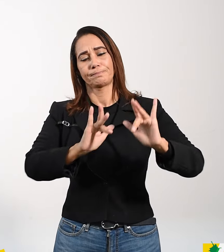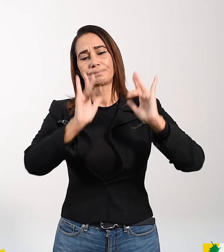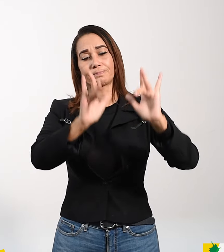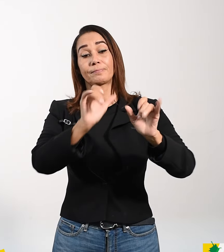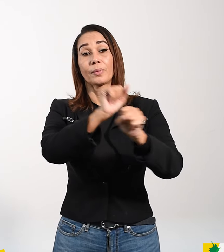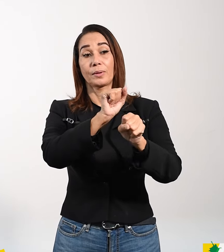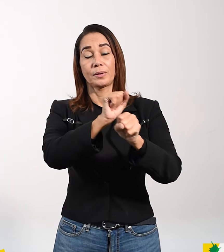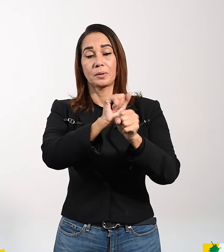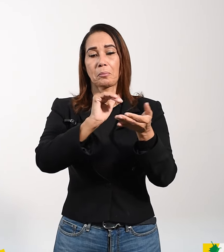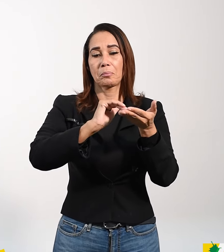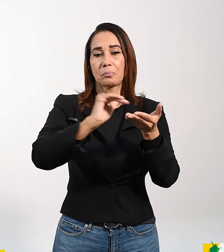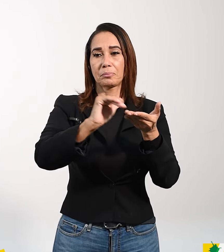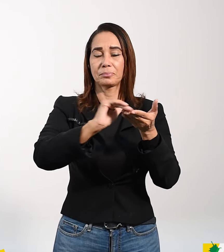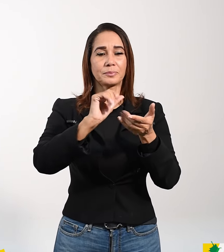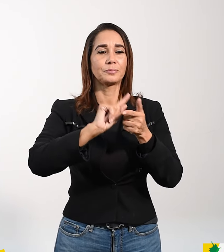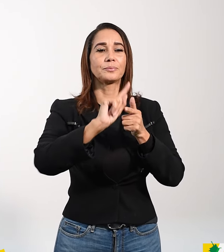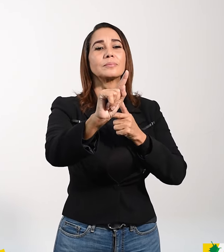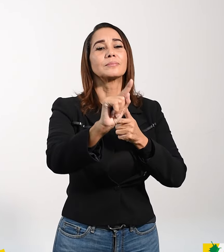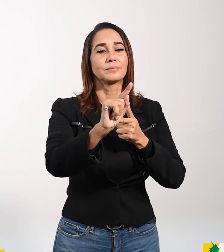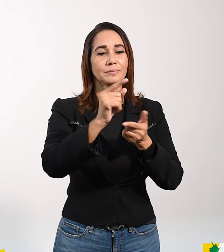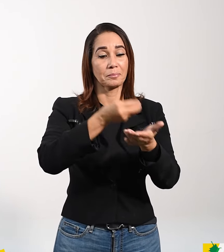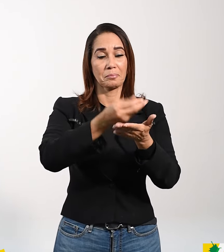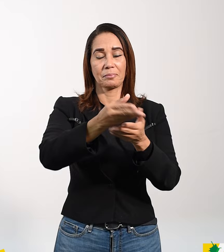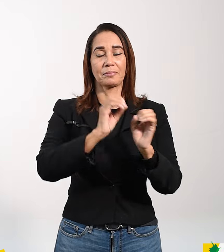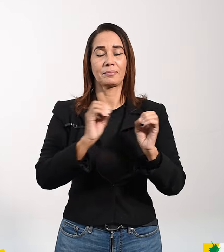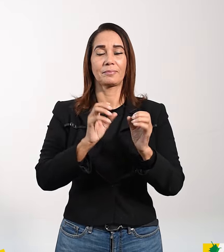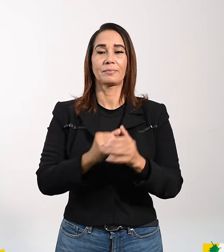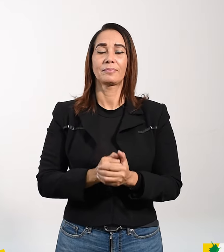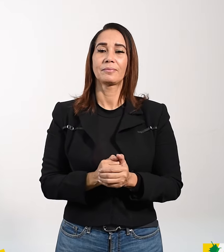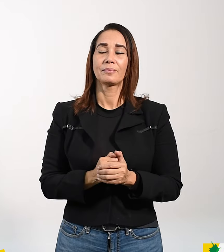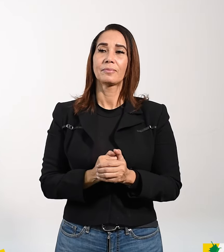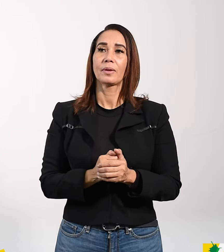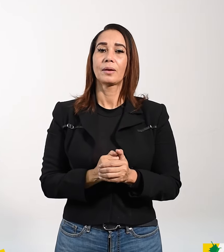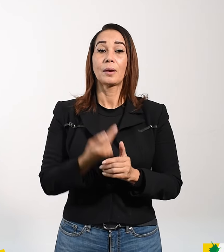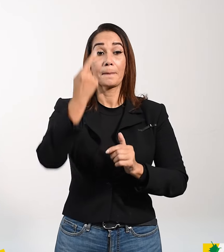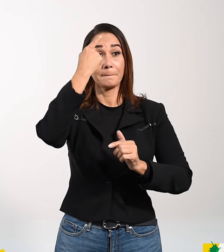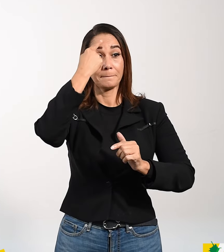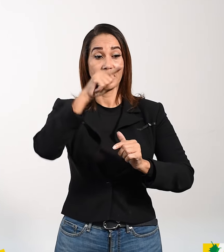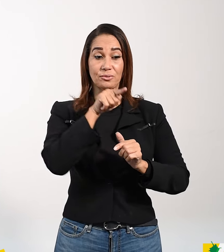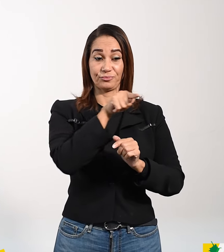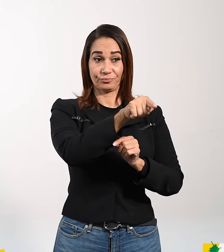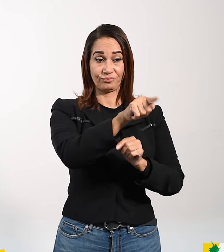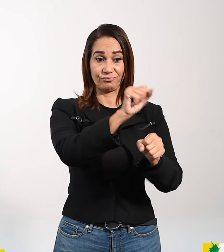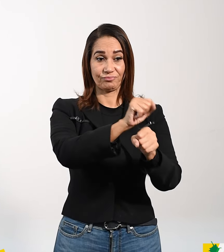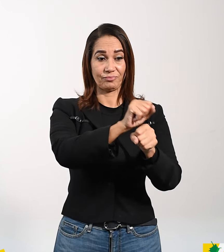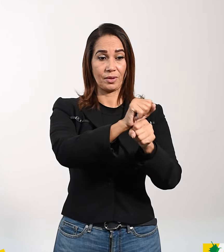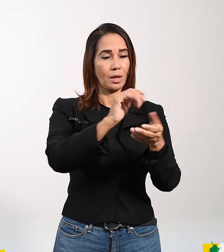y lo dejó marchar perdonándole la deuda Pero al salir, el empleado aquel encontró a